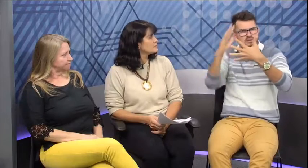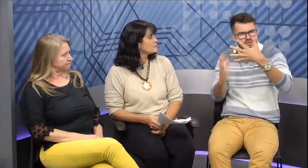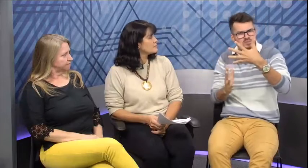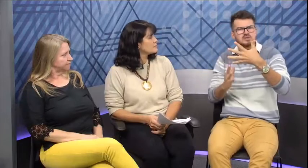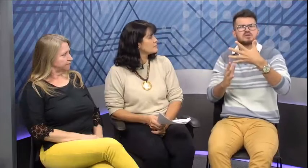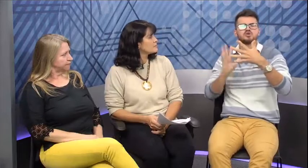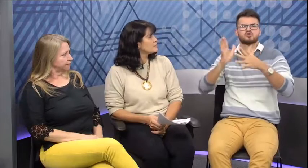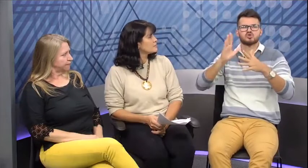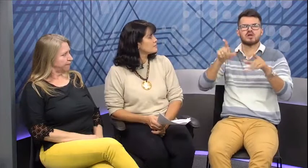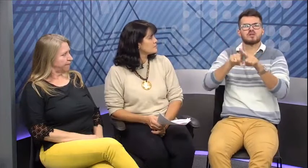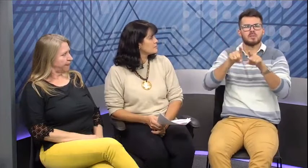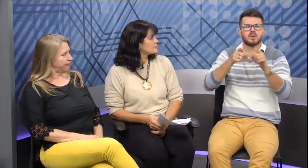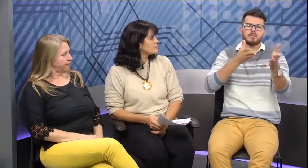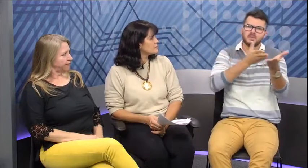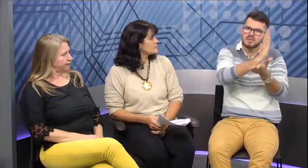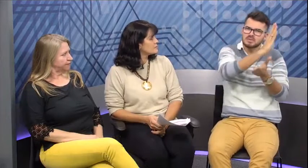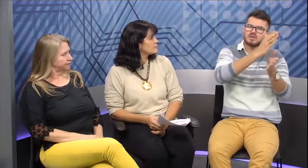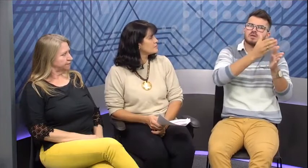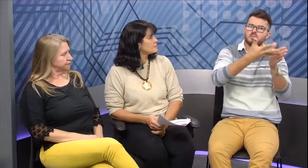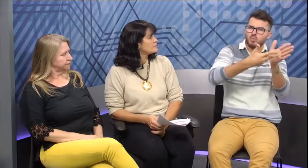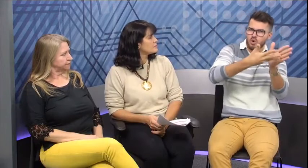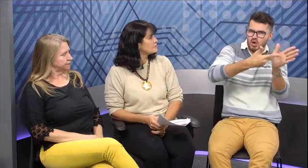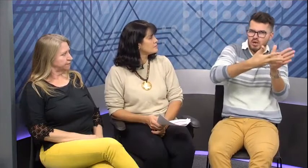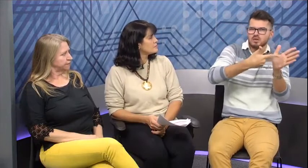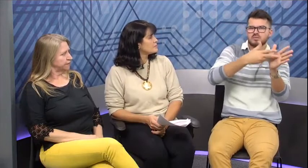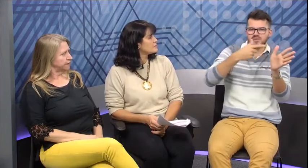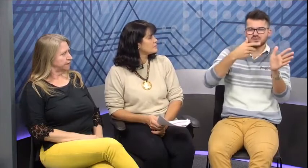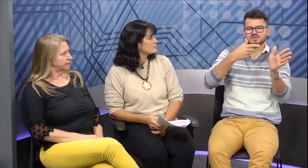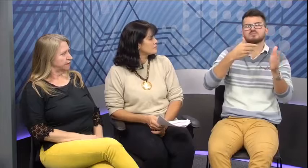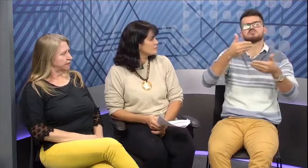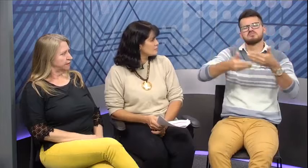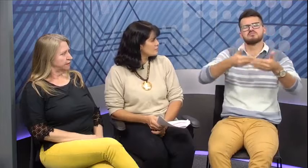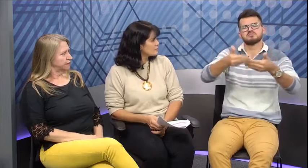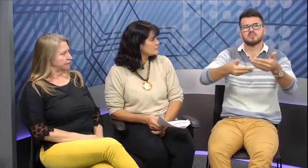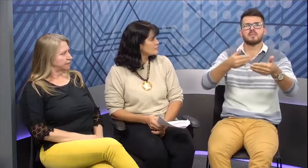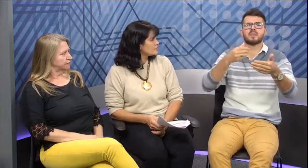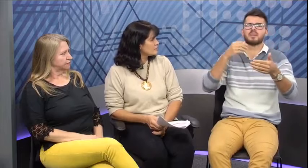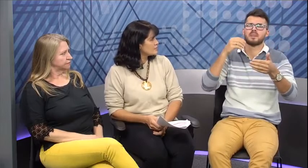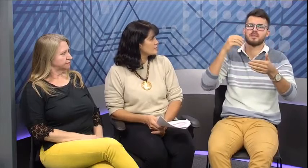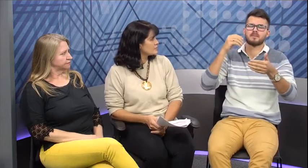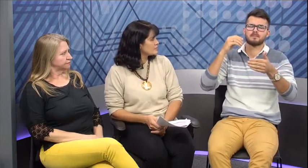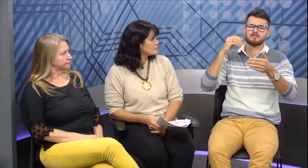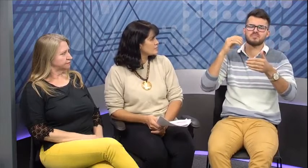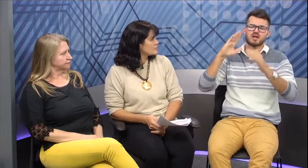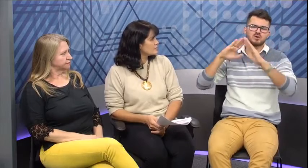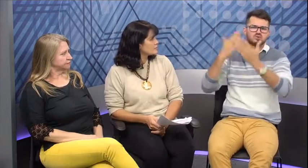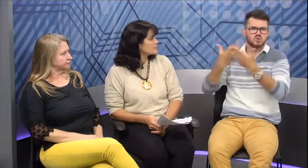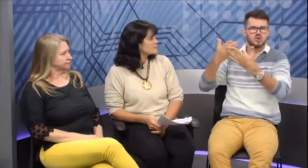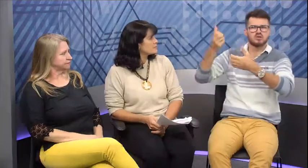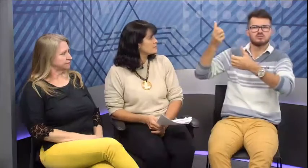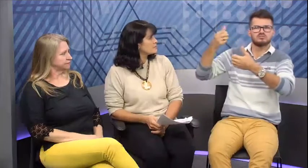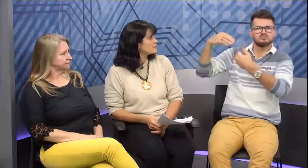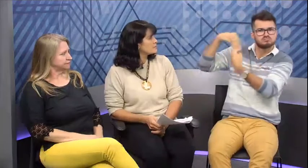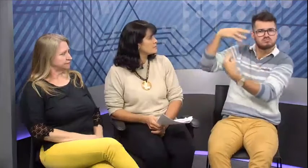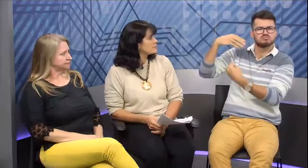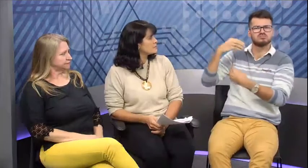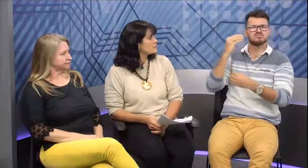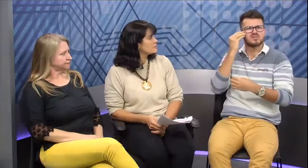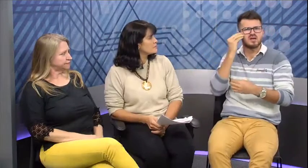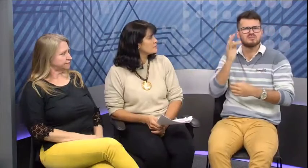fiz pós-graduação em Libras, fiz ProLibras, né, tenho certificação em ProLibras, e aí a escola sempre falava